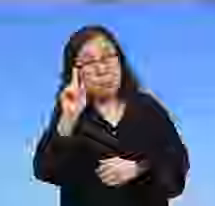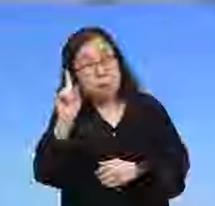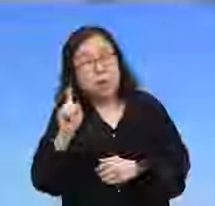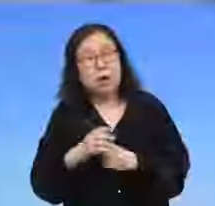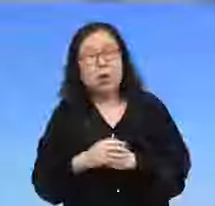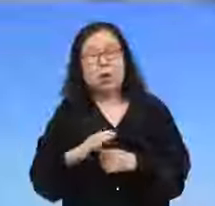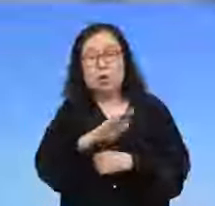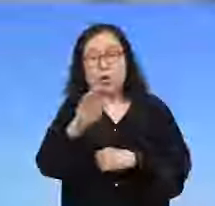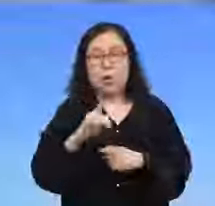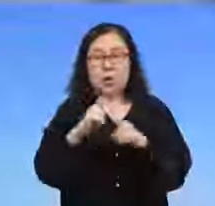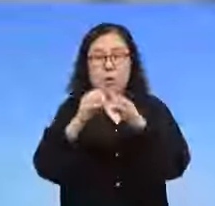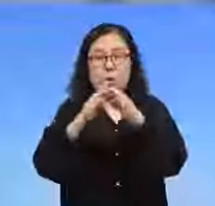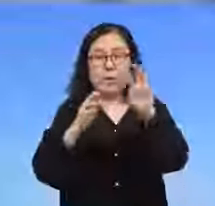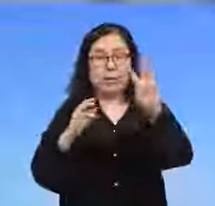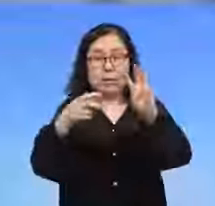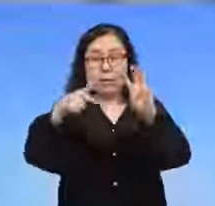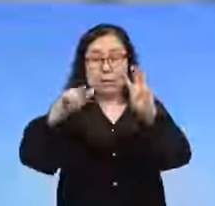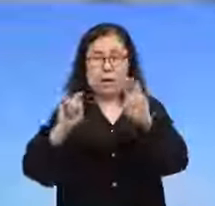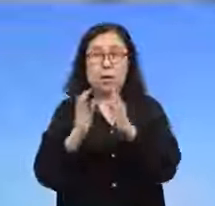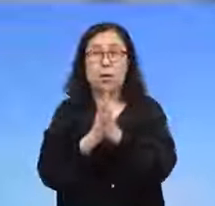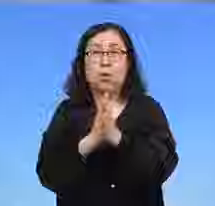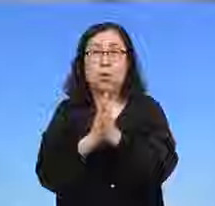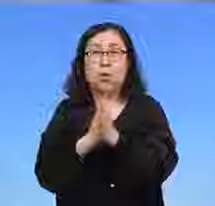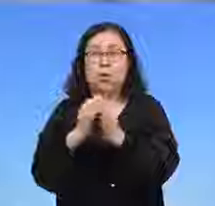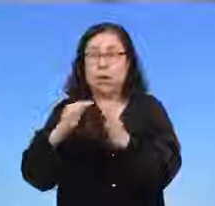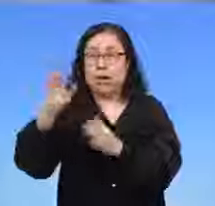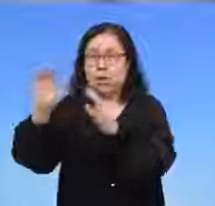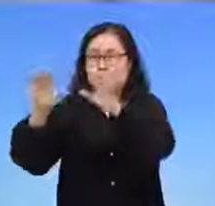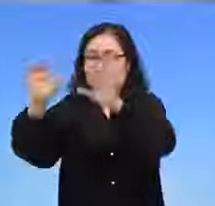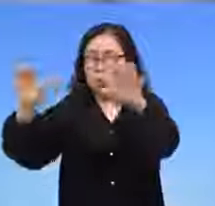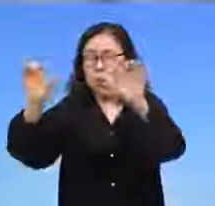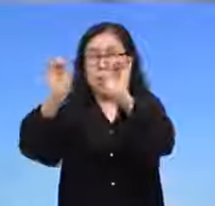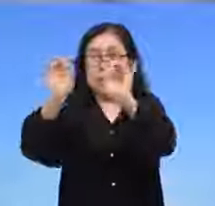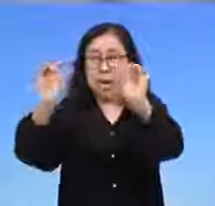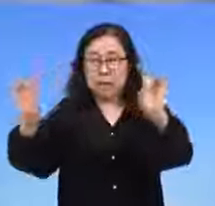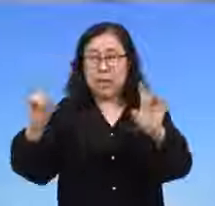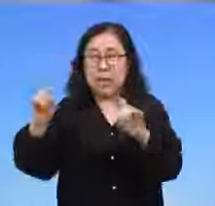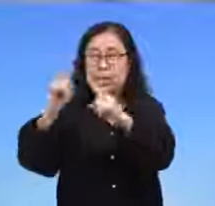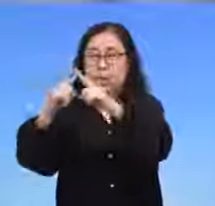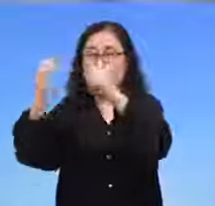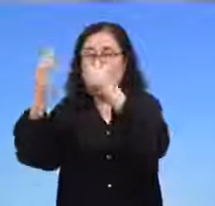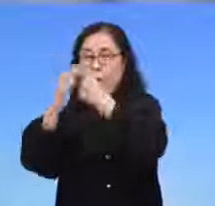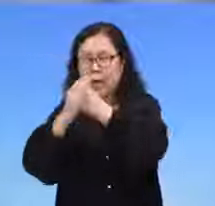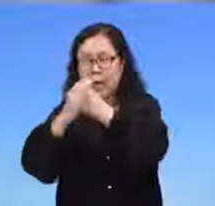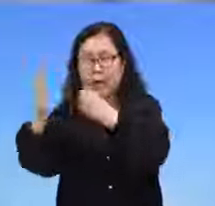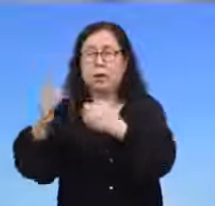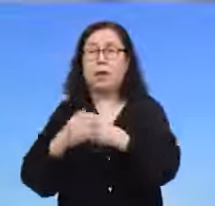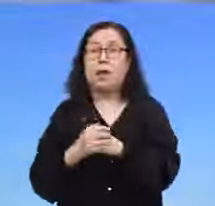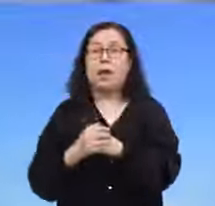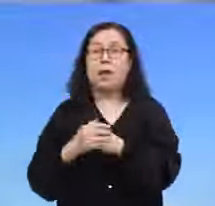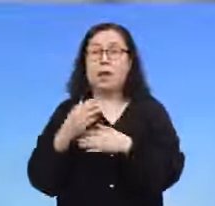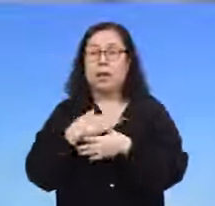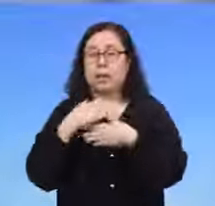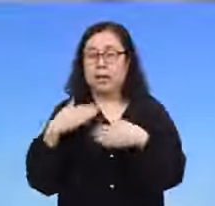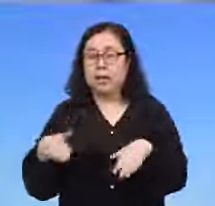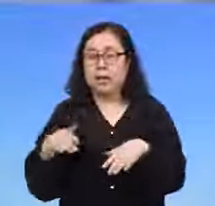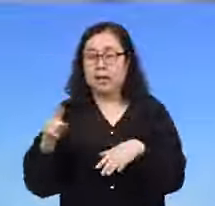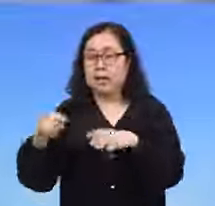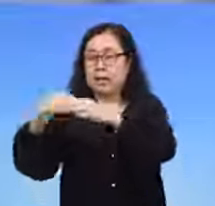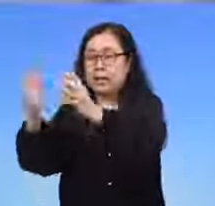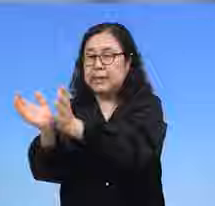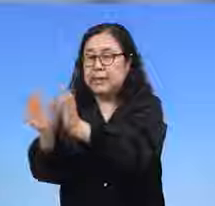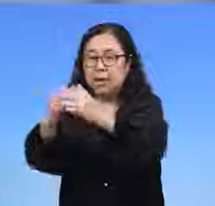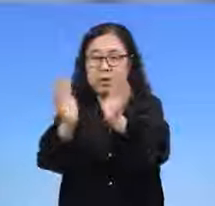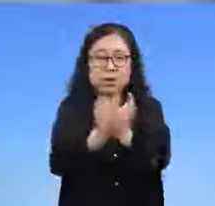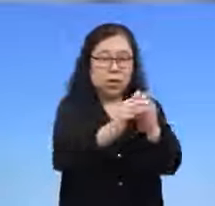이제 우리 교회가 30개 교회로 나뉘어져 가는 그곳마다 그 교회로 말미암아 연약한 그 지역의